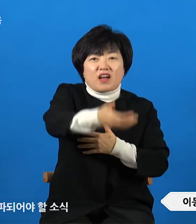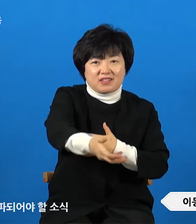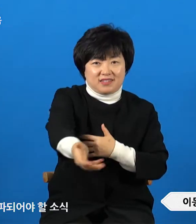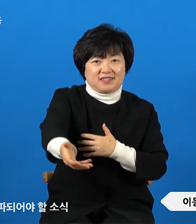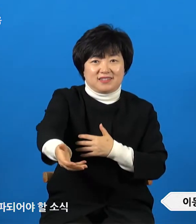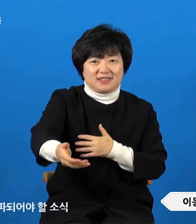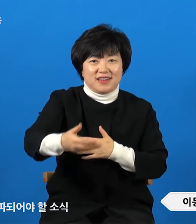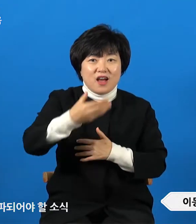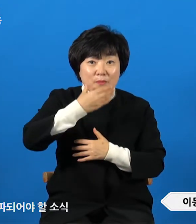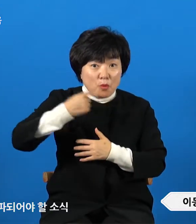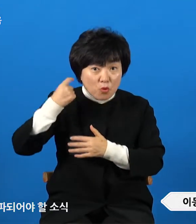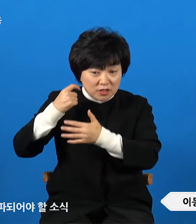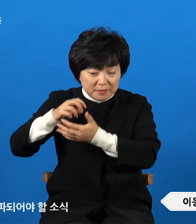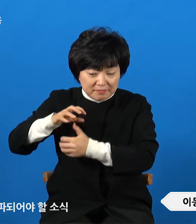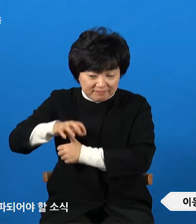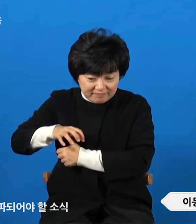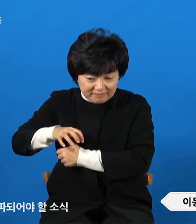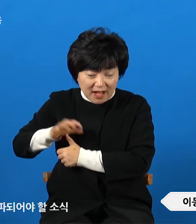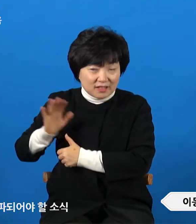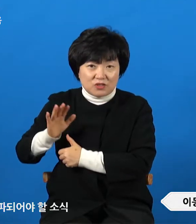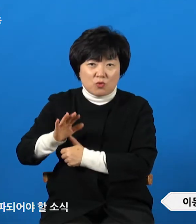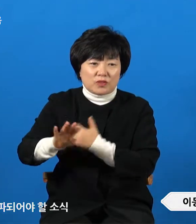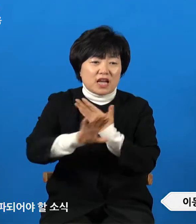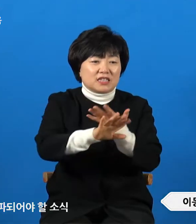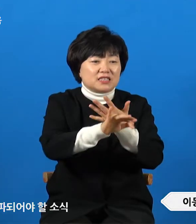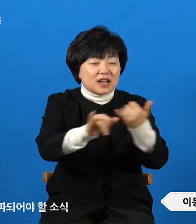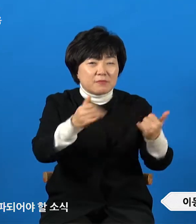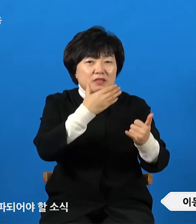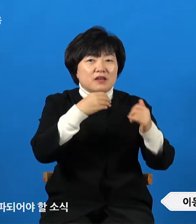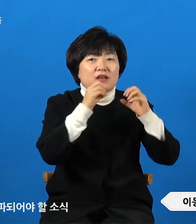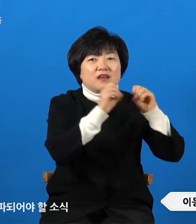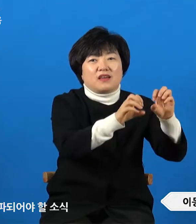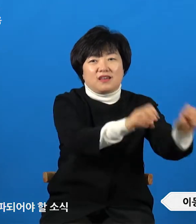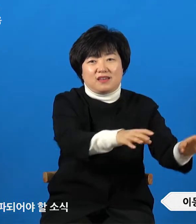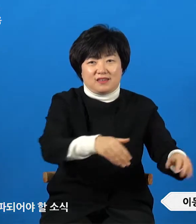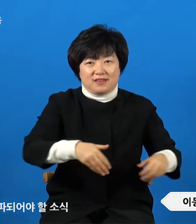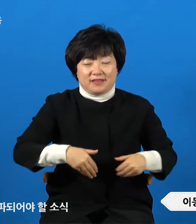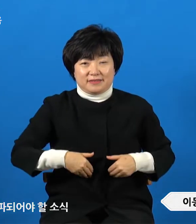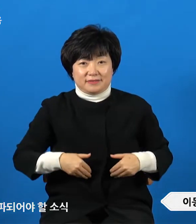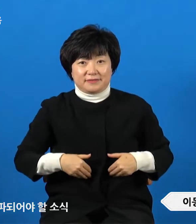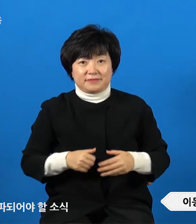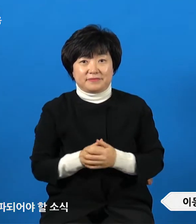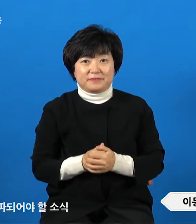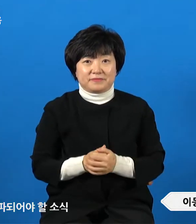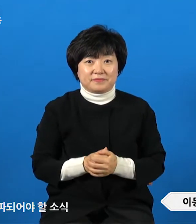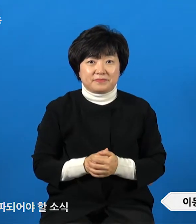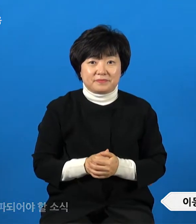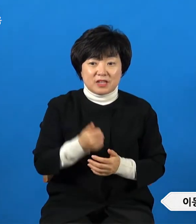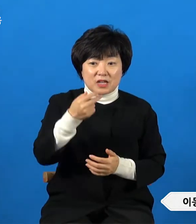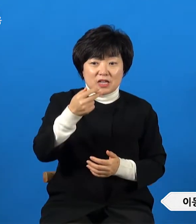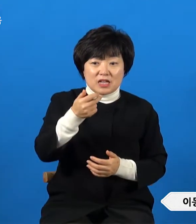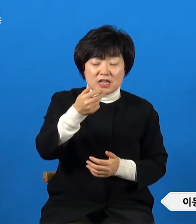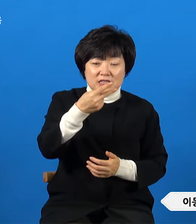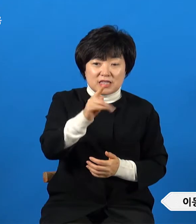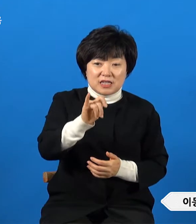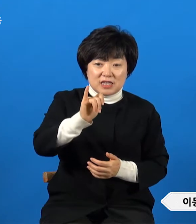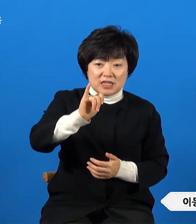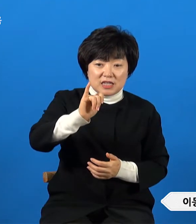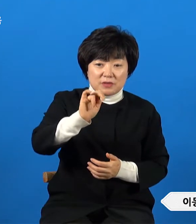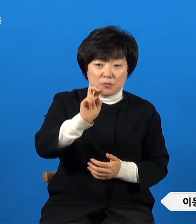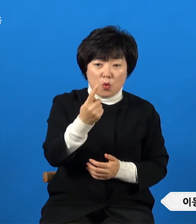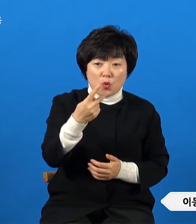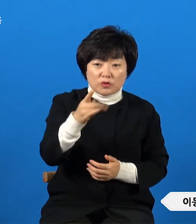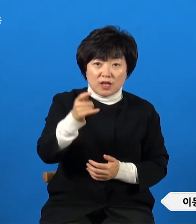사람들에게 전달돼야죠. 그래서 바울은 이 디모데 후서의 마지막 편지 마지막